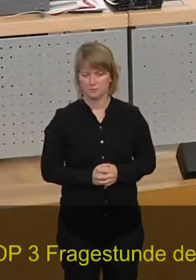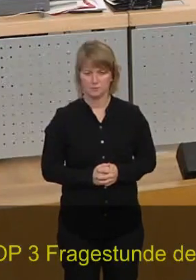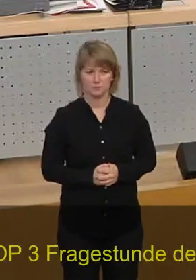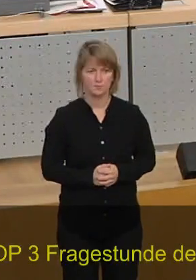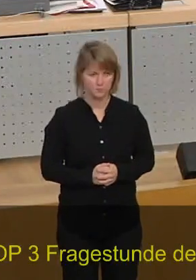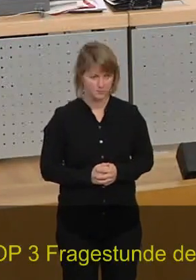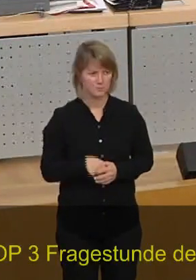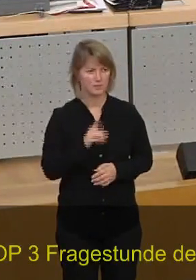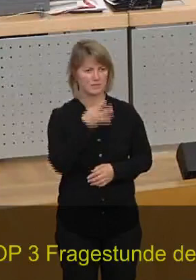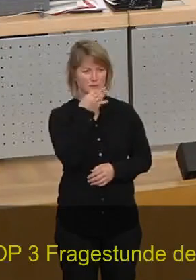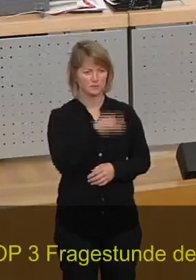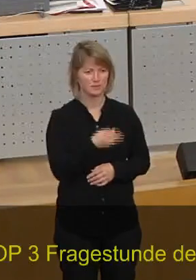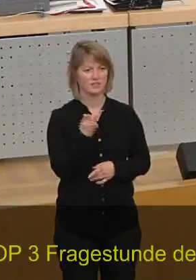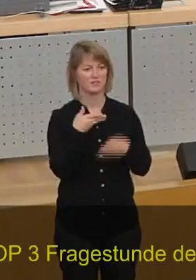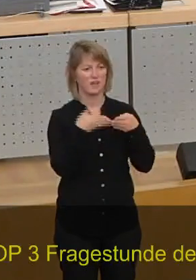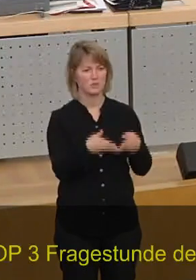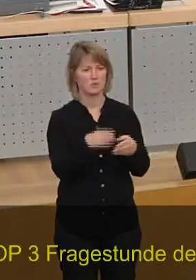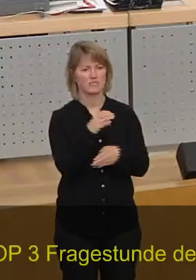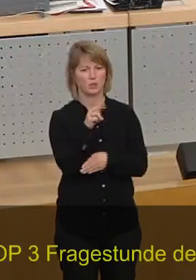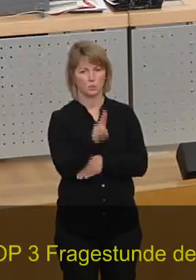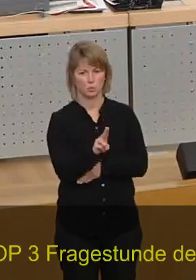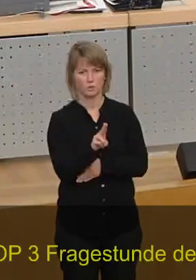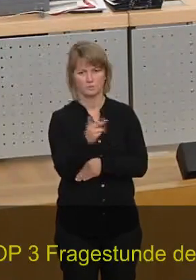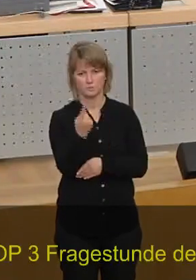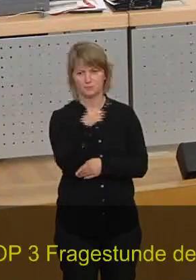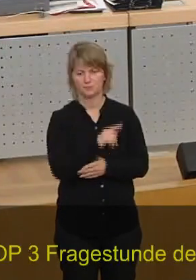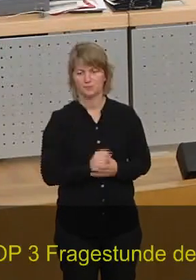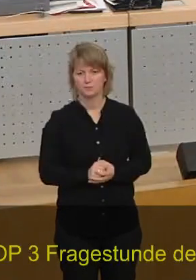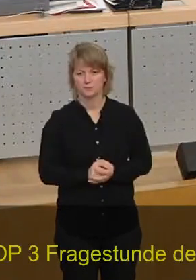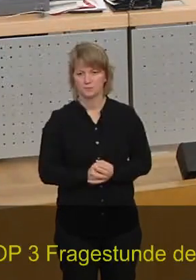Als nächste fragende Fraktion, die CDU-Fraktion, Herr Thiele.